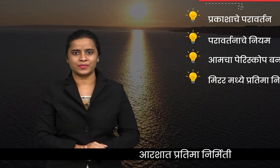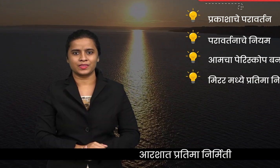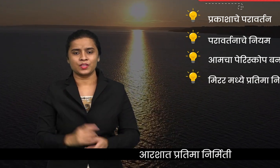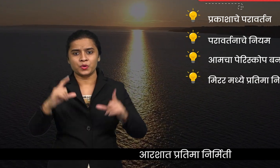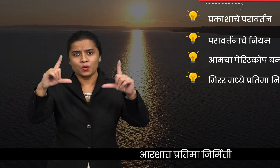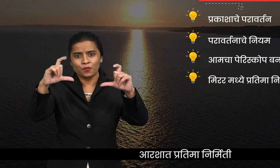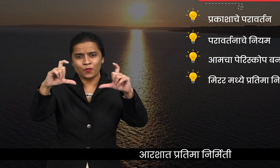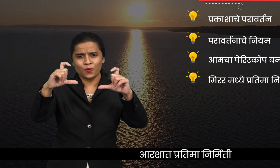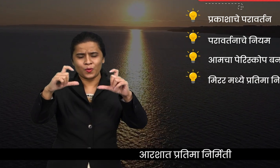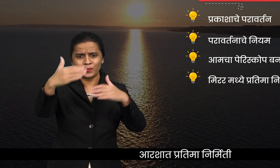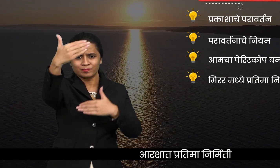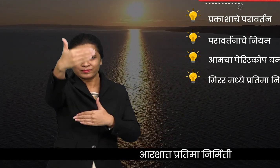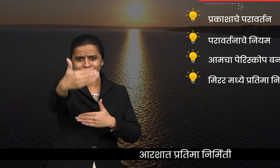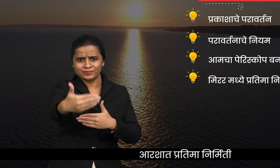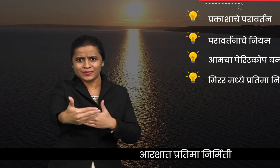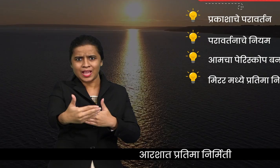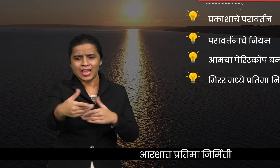आरशात प्रतिमा निर्मिती,